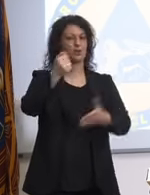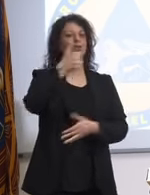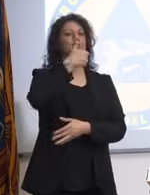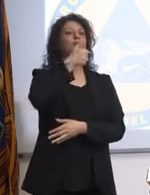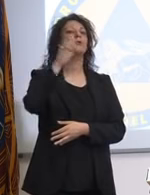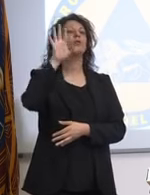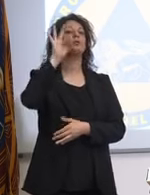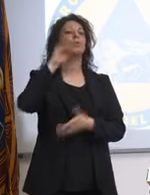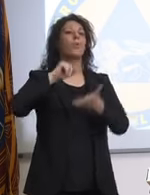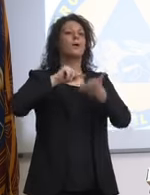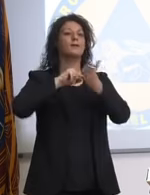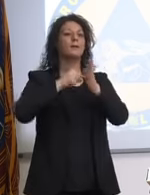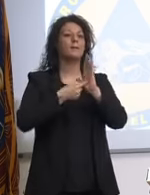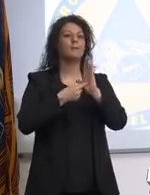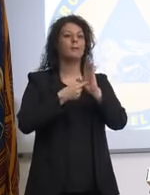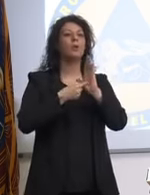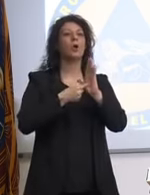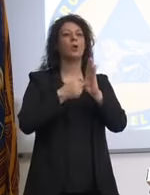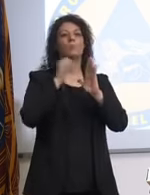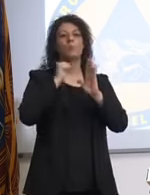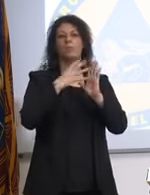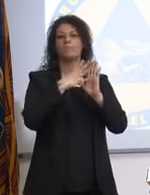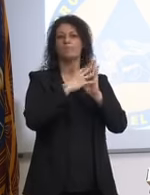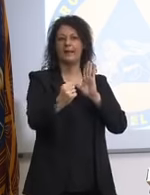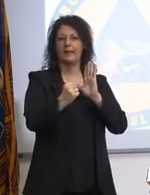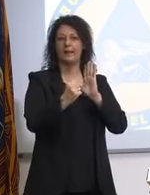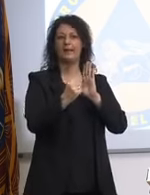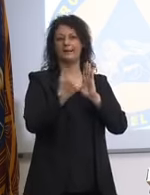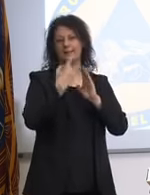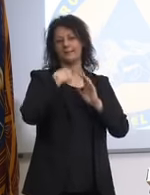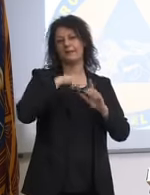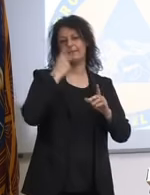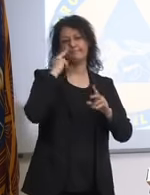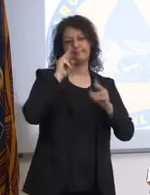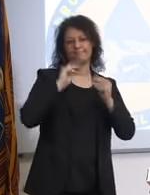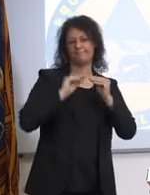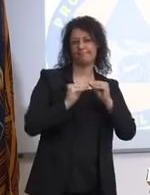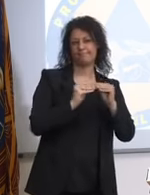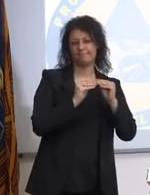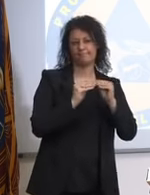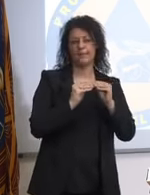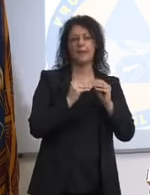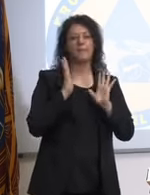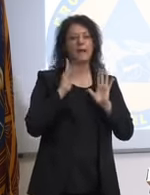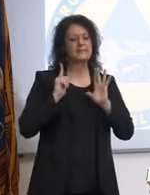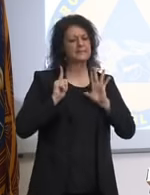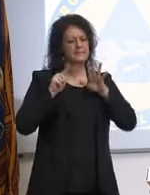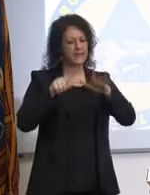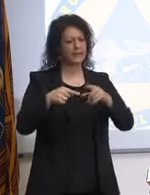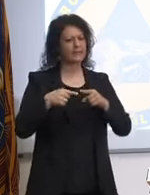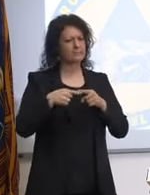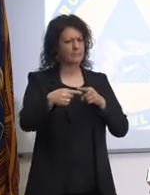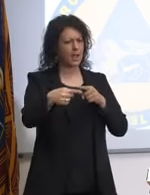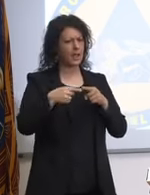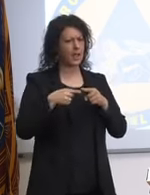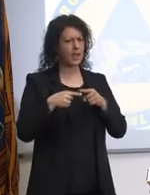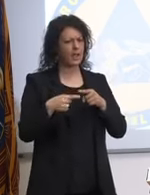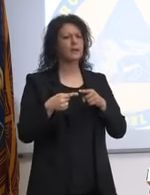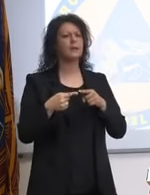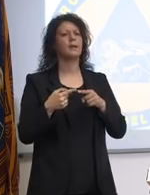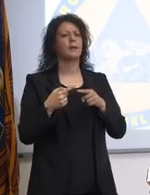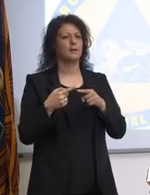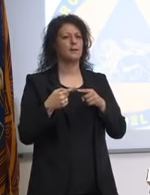stabiliti nel decreto. Questo è quello che posso dire. Comunque in settimana noi facciamo